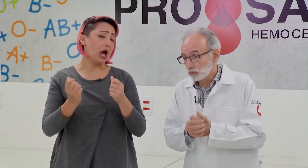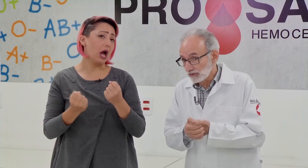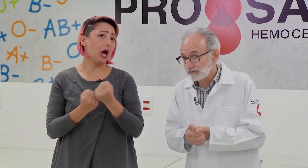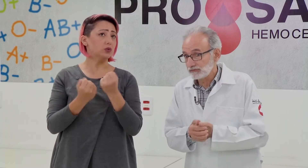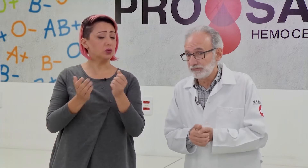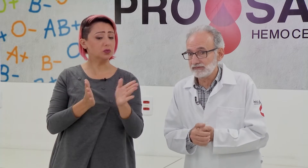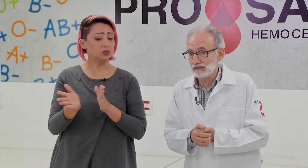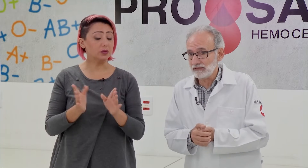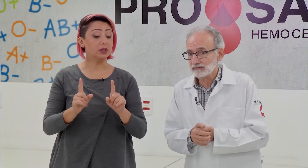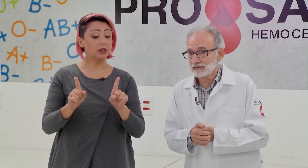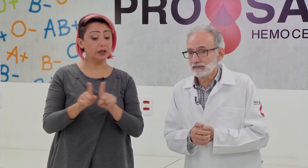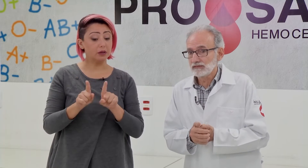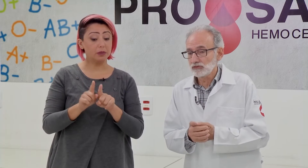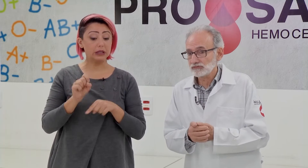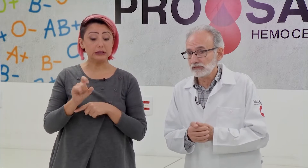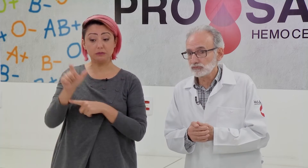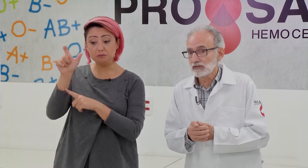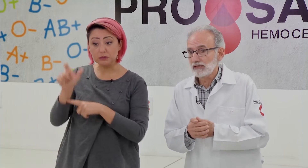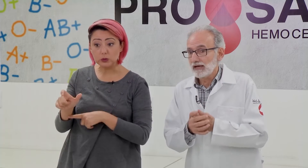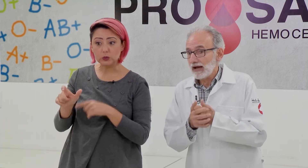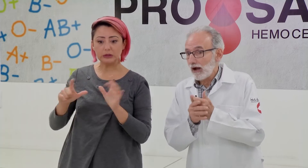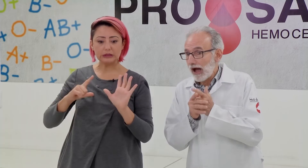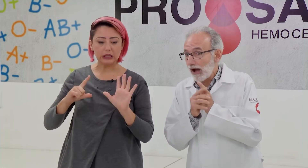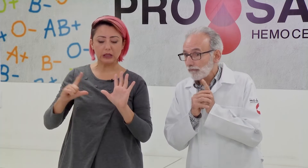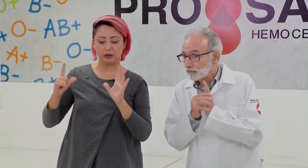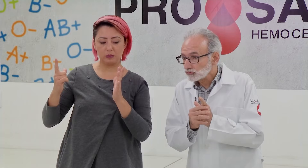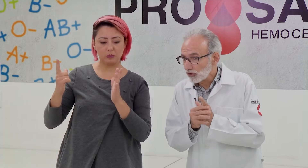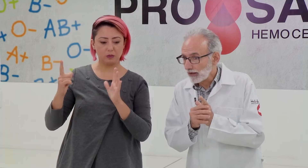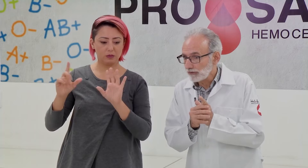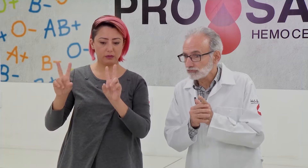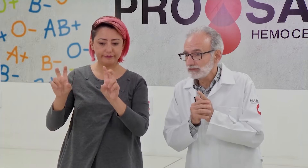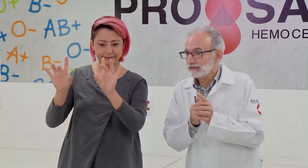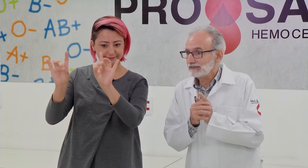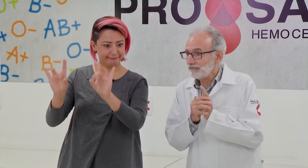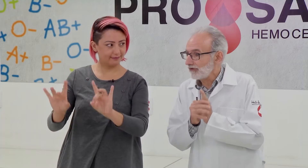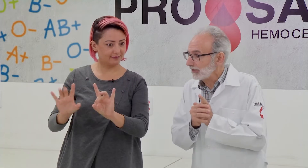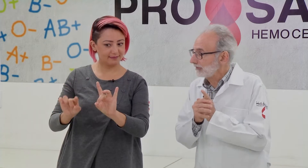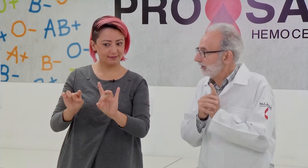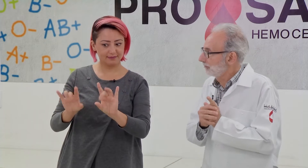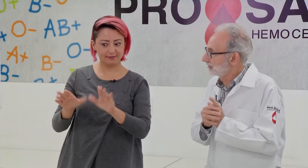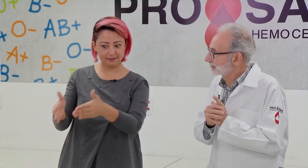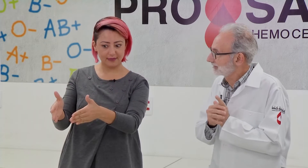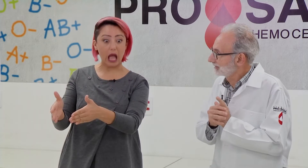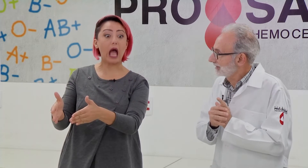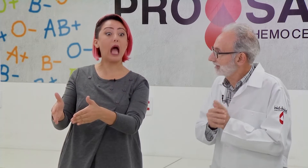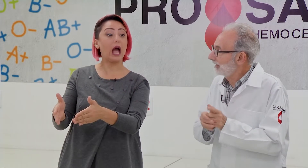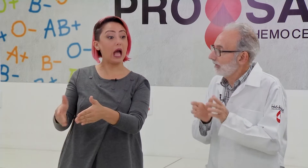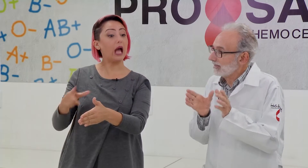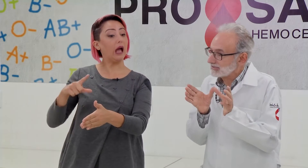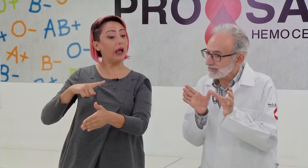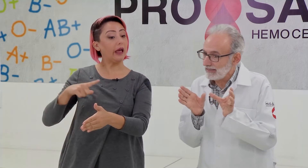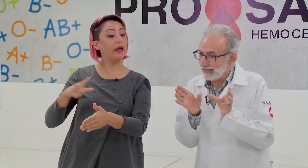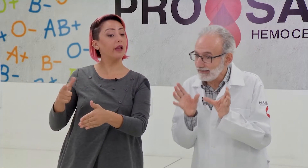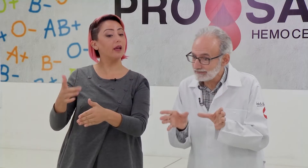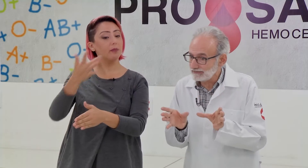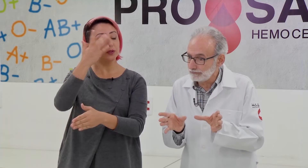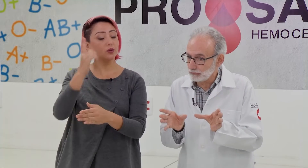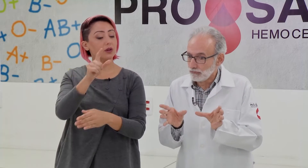doadores especiais, nós temos funcionários que falam em Libras. Então, a gente tem esse tipo